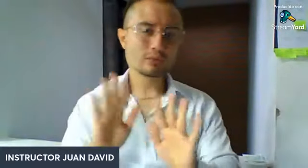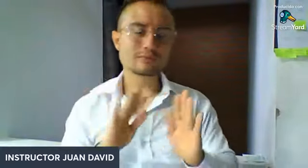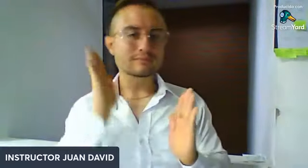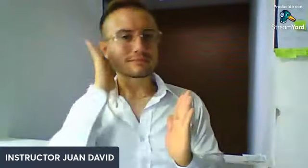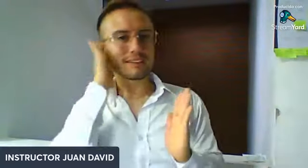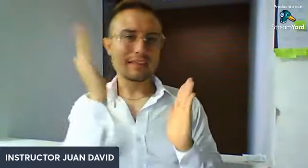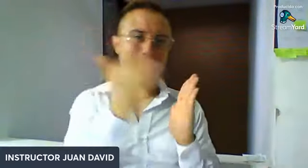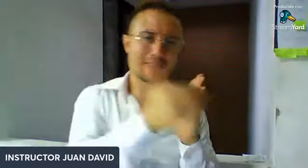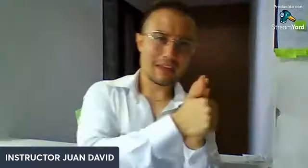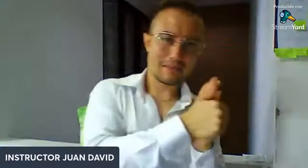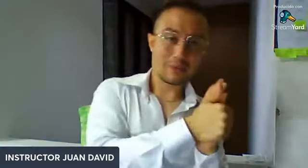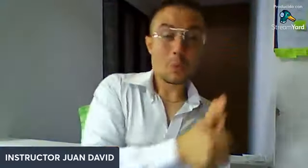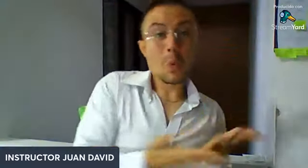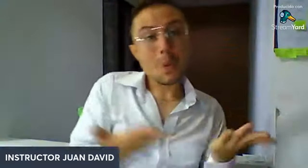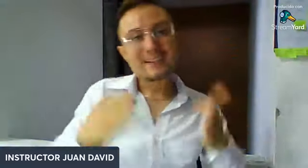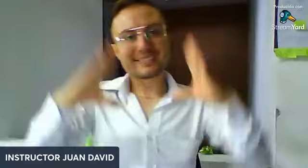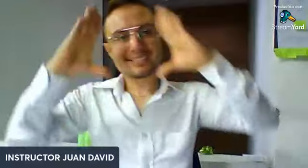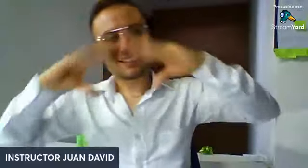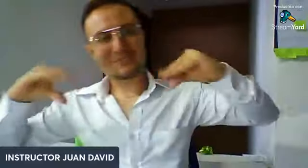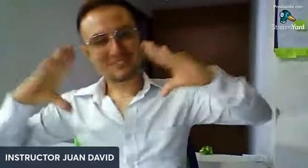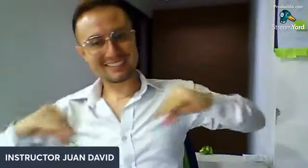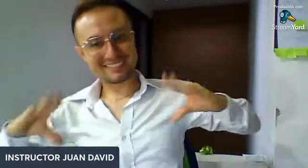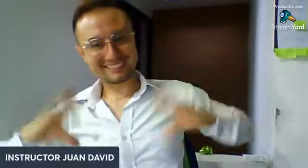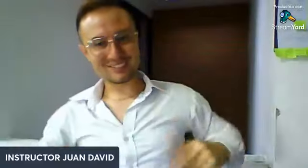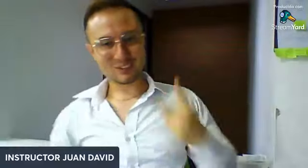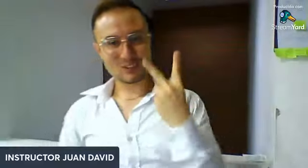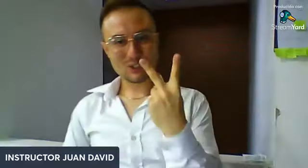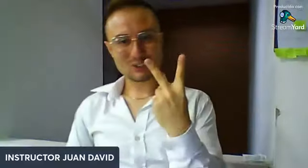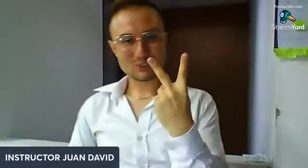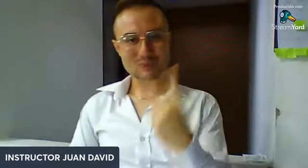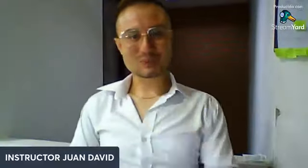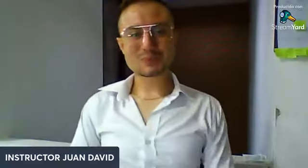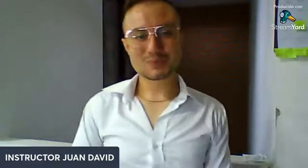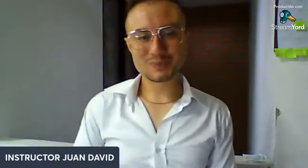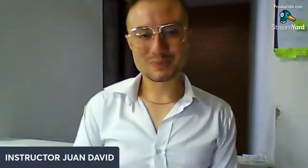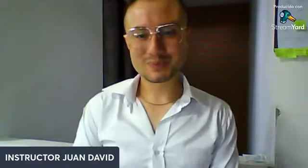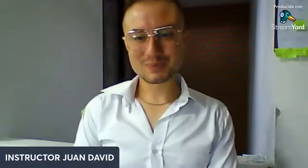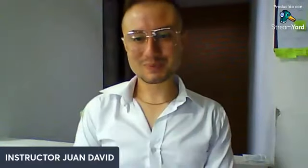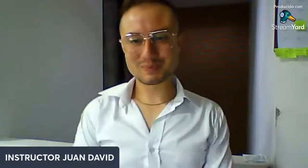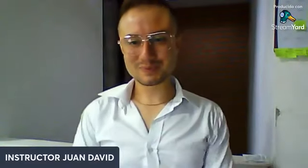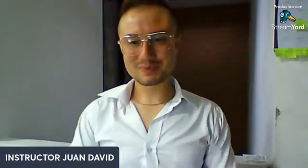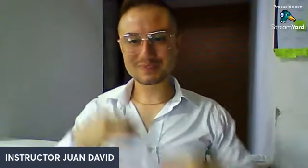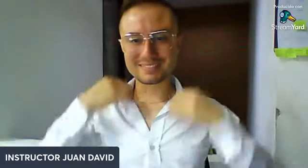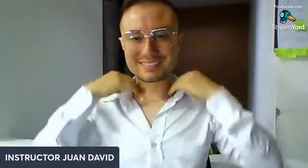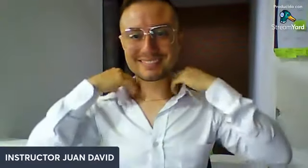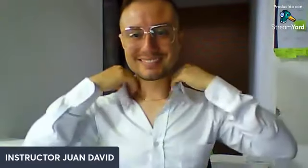tradicionales. Se utiliza así o también la pueden hacer así.